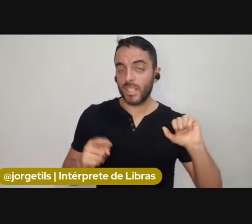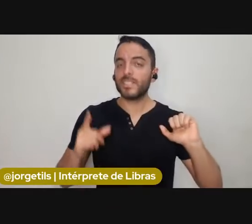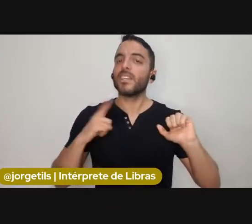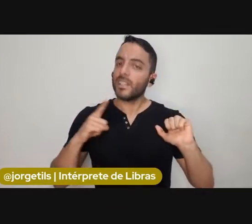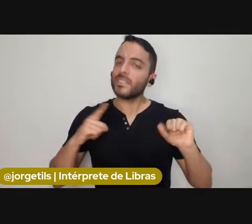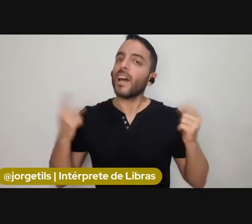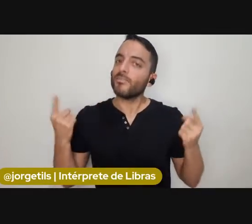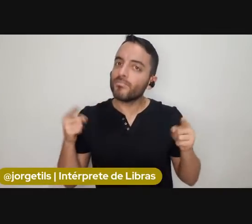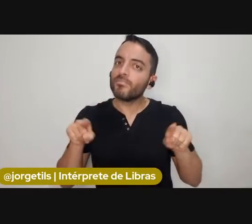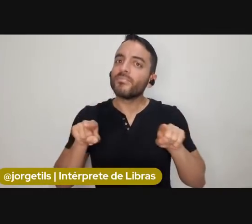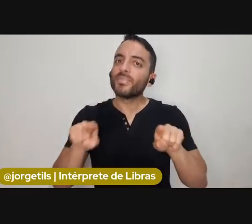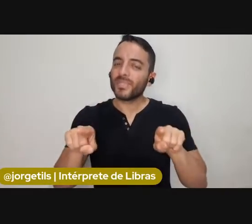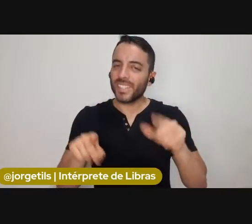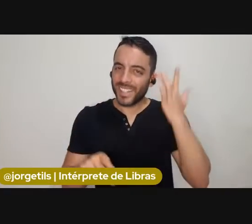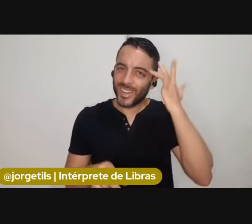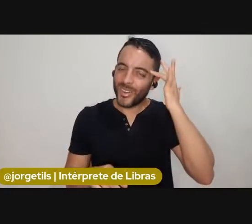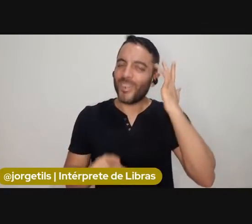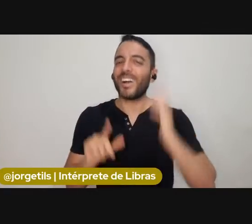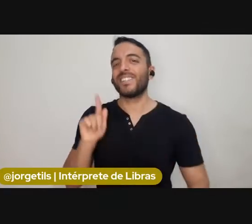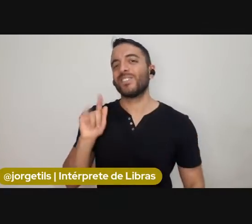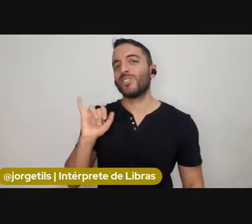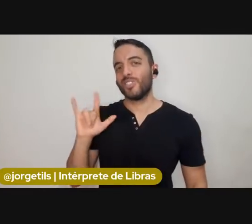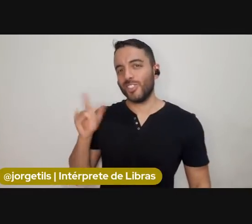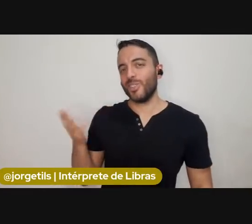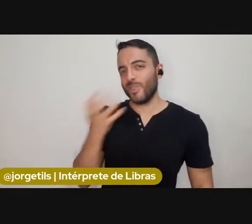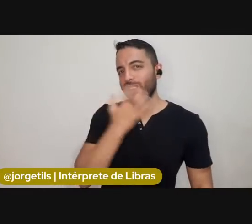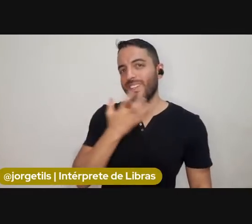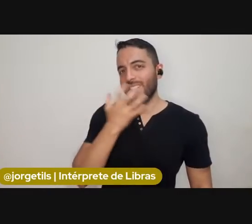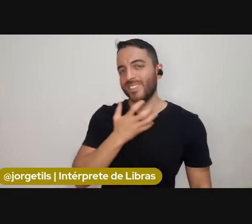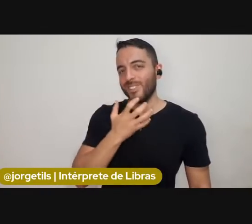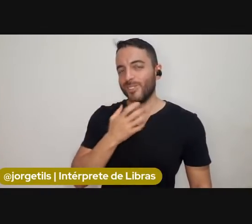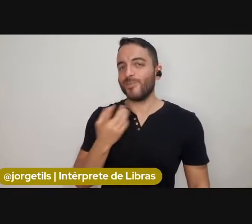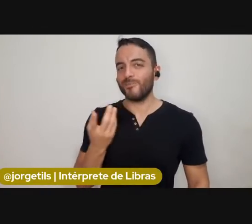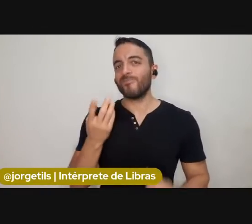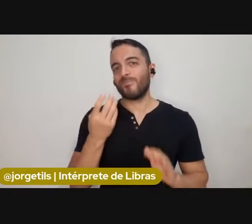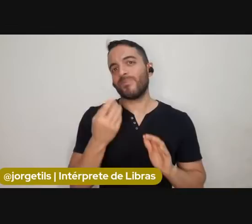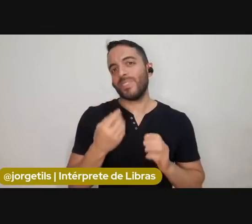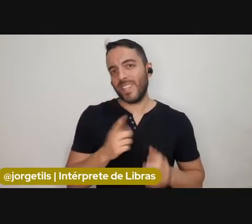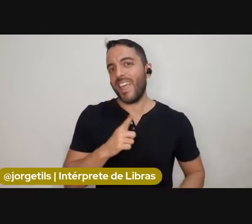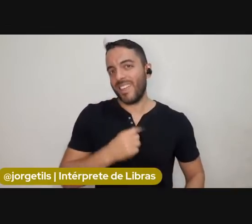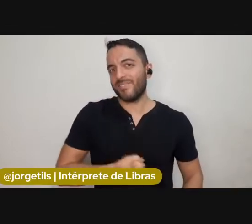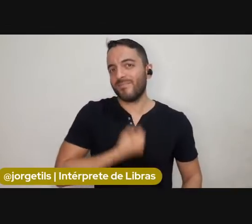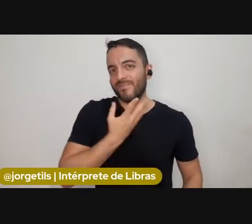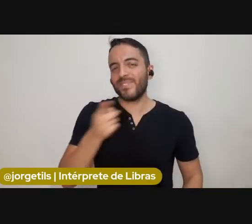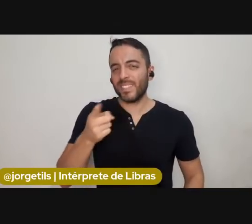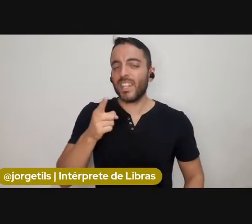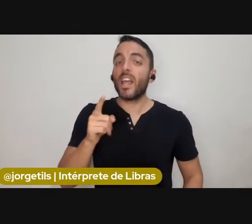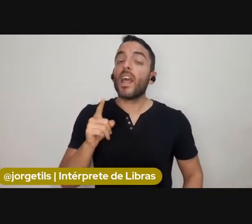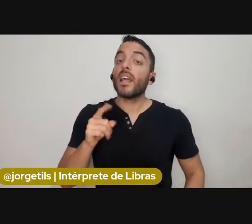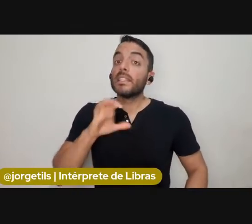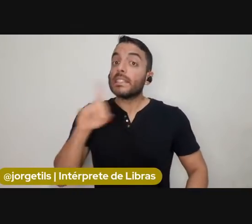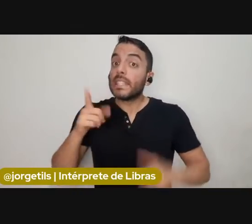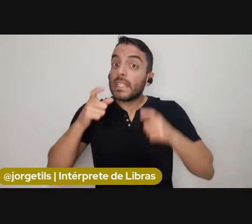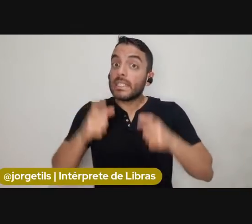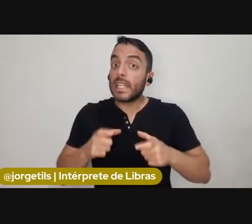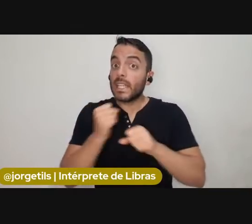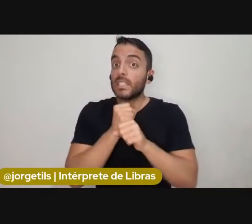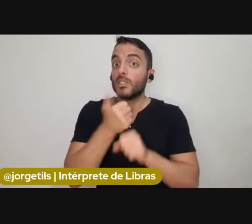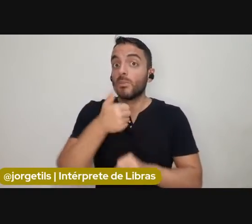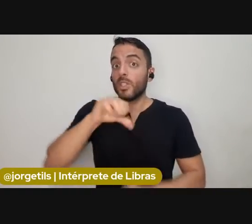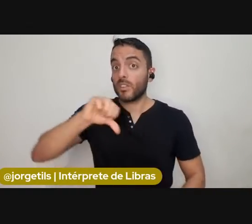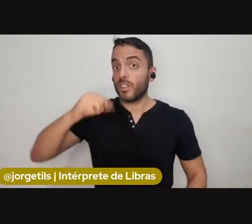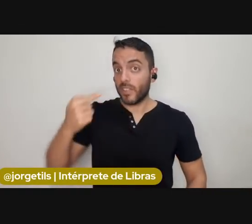eu acho que o Gilberto Gil expressa isso muito bem na canção dele, né, naquele disco Quanta, de 1997, que